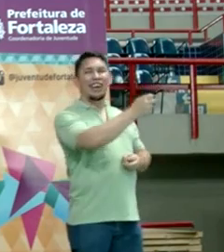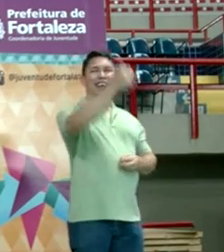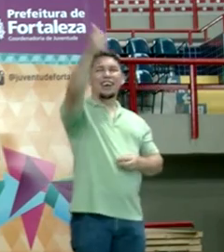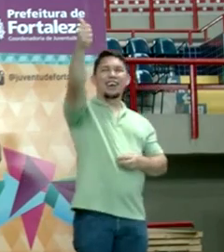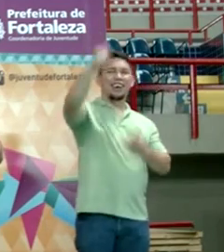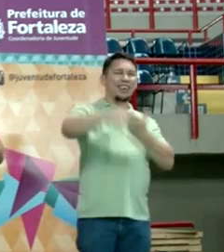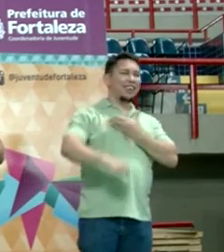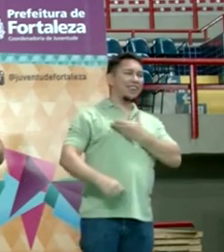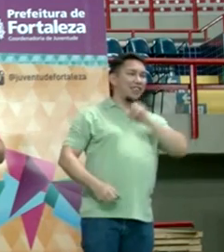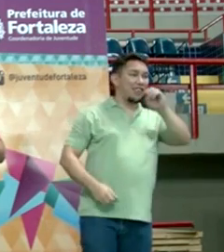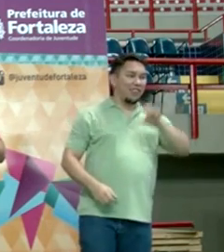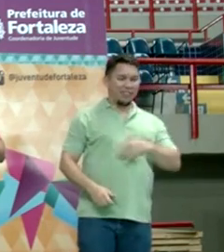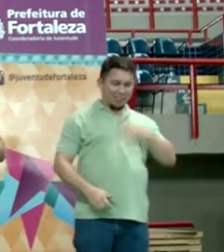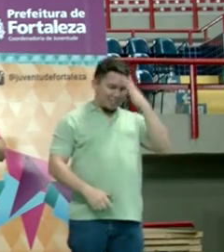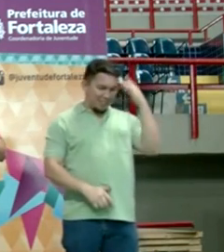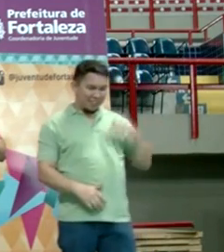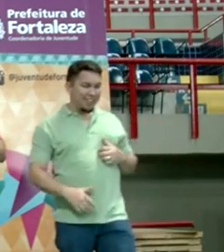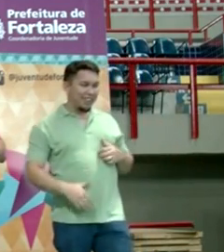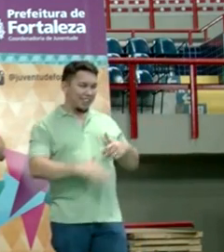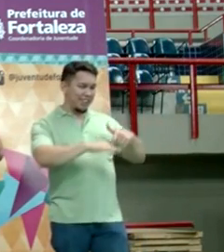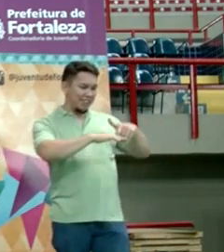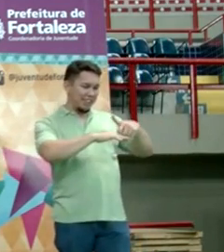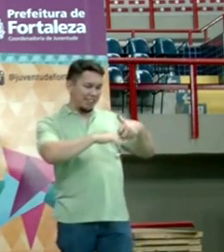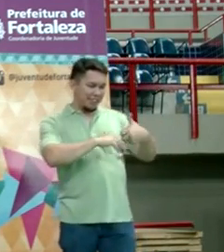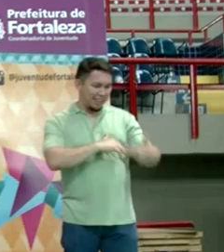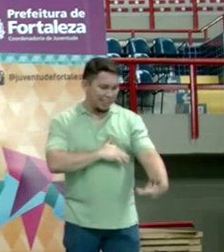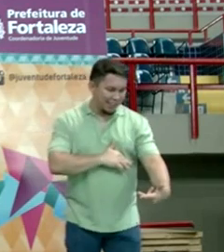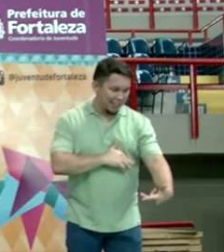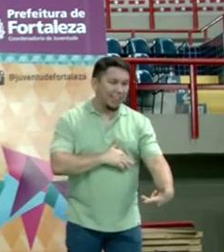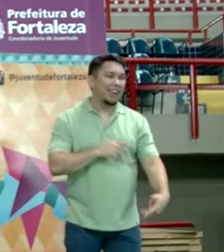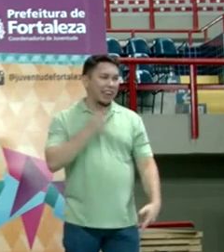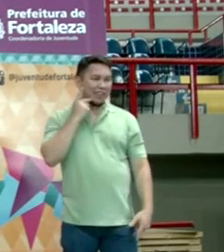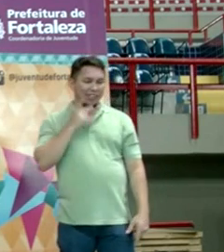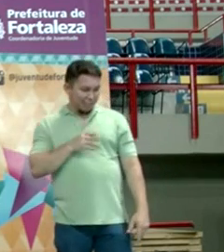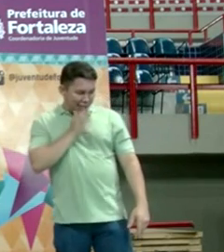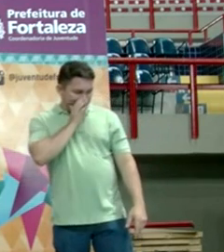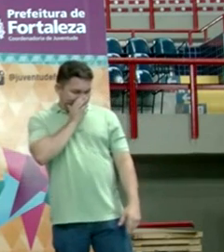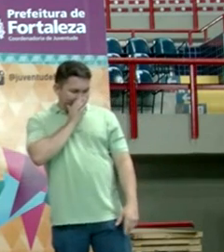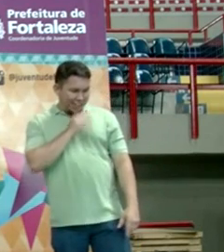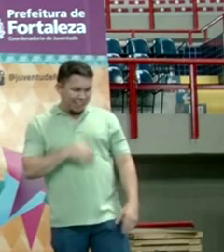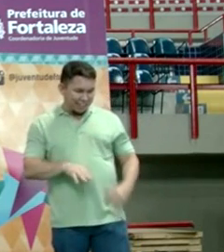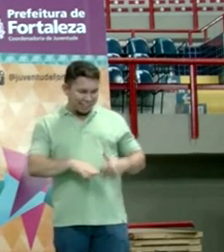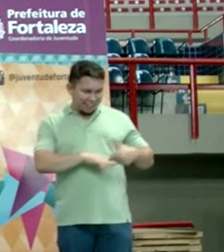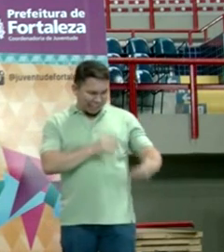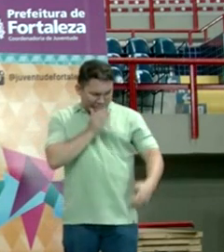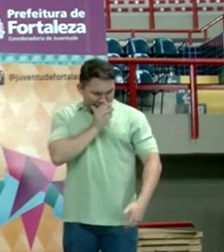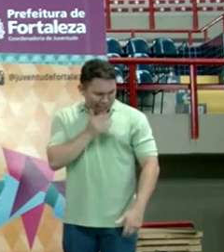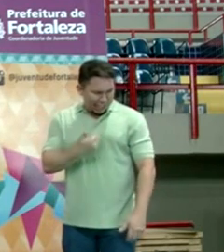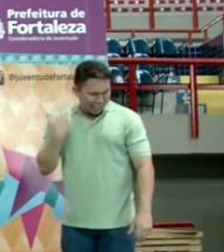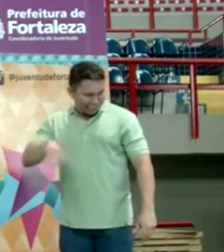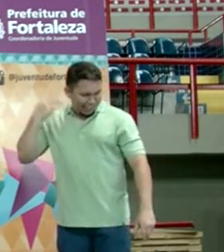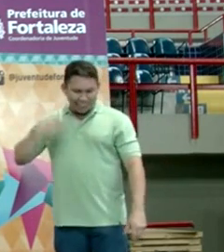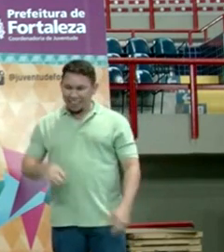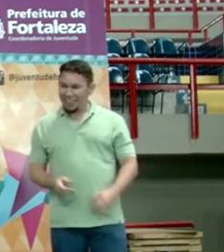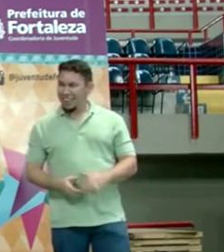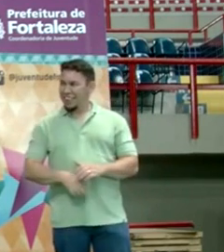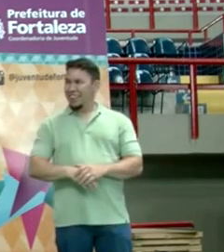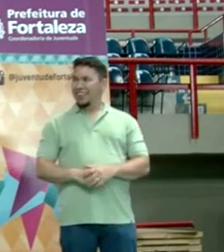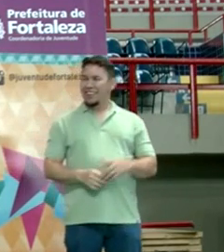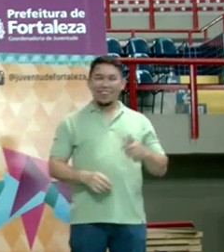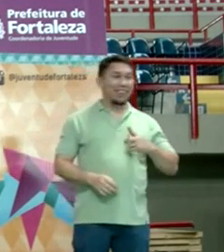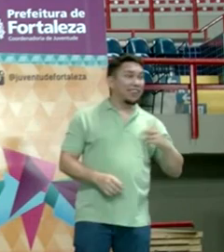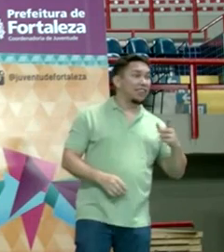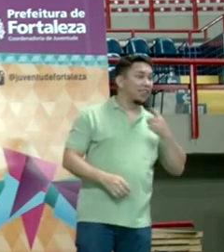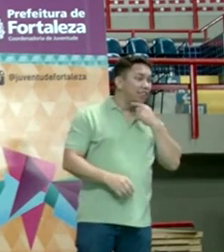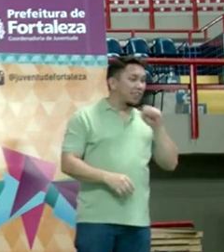Ou então alguém leva uma queda. Se alguém levar uma queda, você nota logo que tem um cearense. Que dá aquela, tá? Se você só, como é que eu